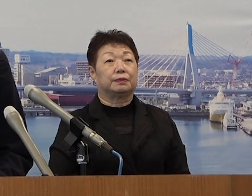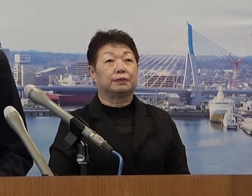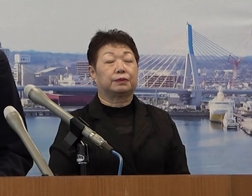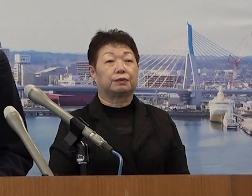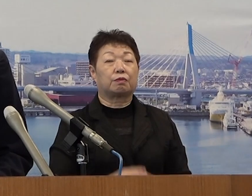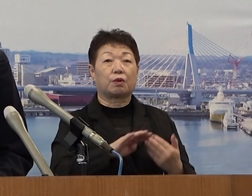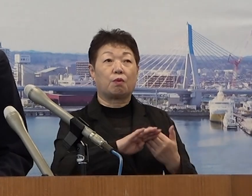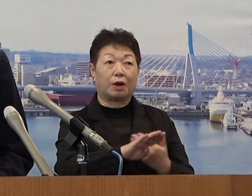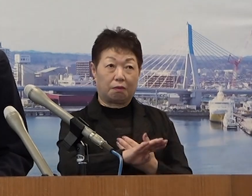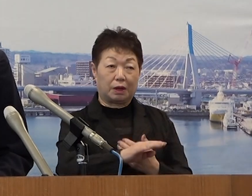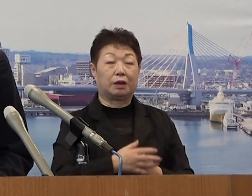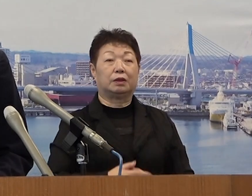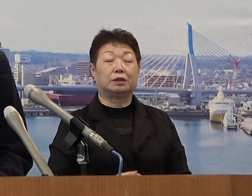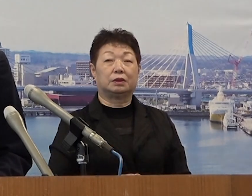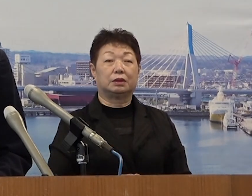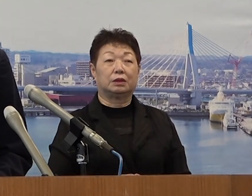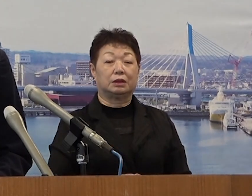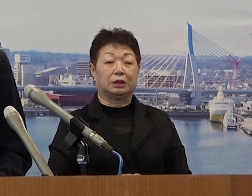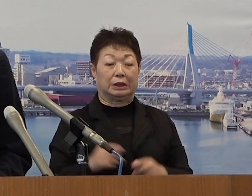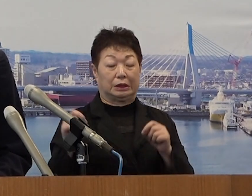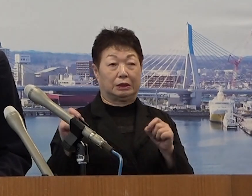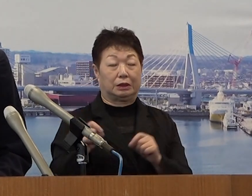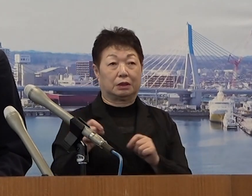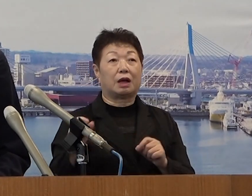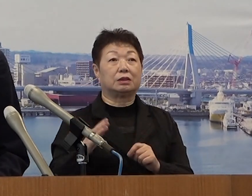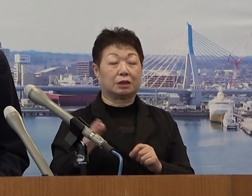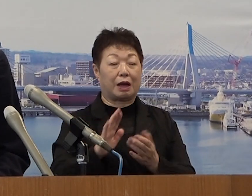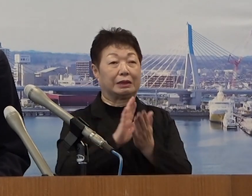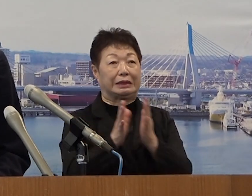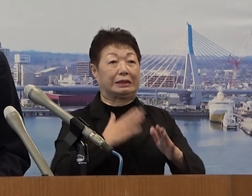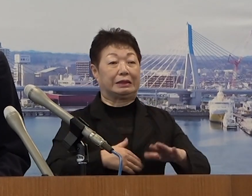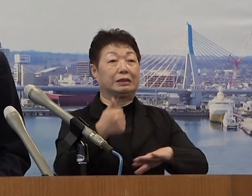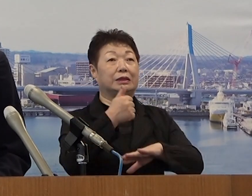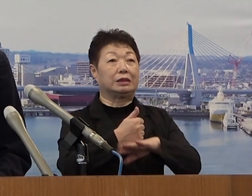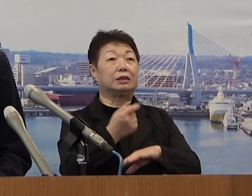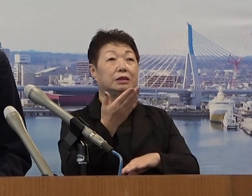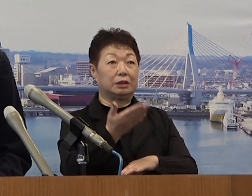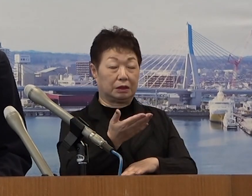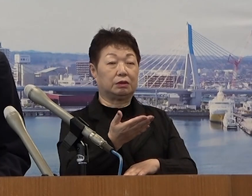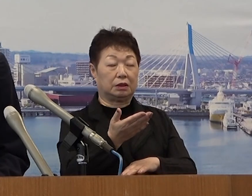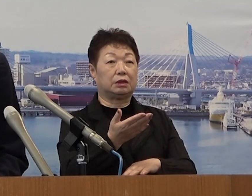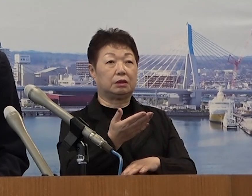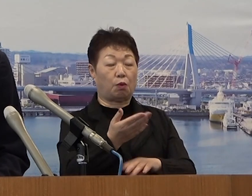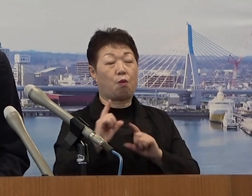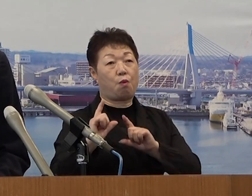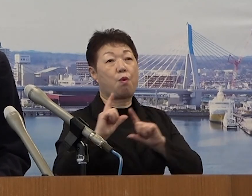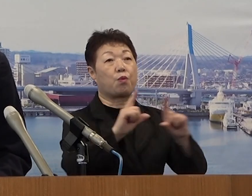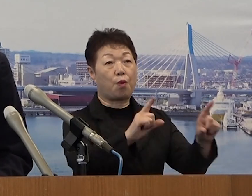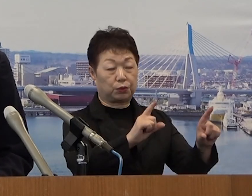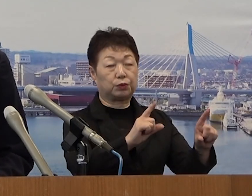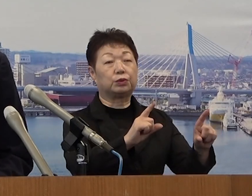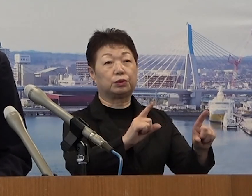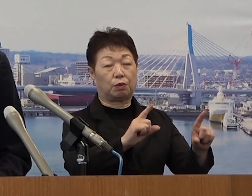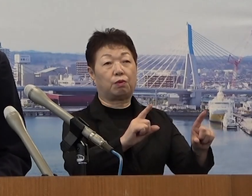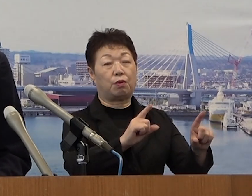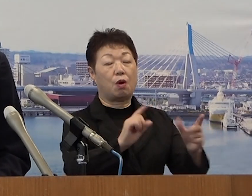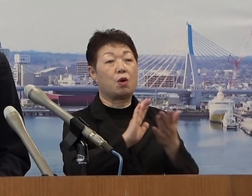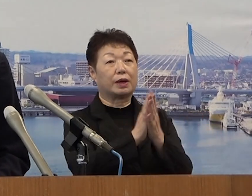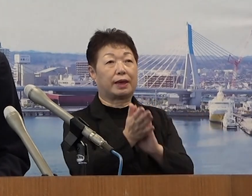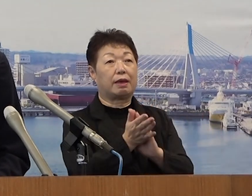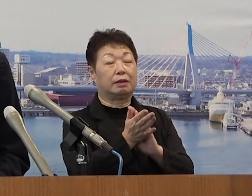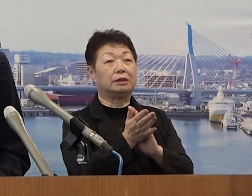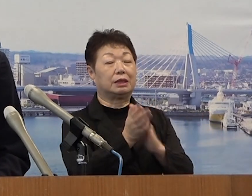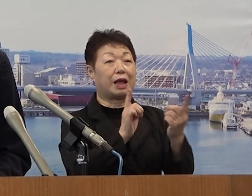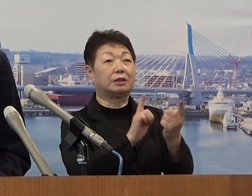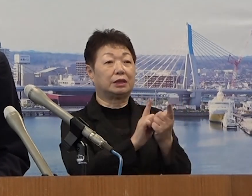あとは、近々県知事の方にもこの間のご報告と合わせて県へのご協